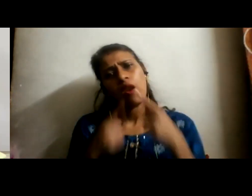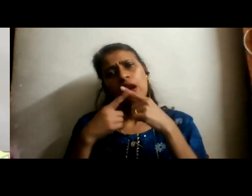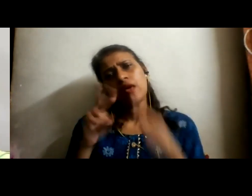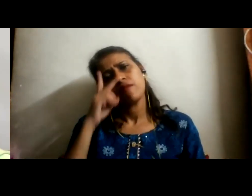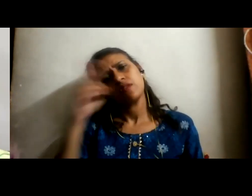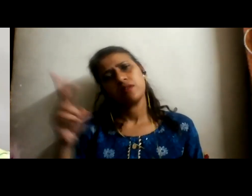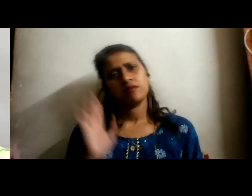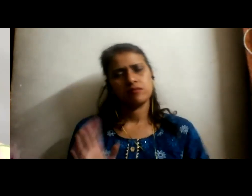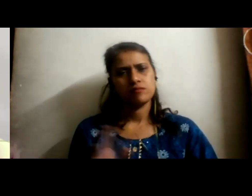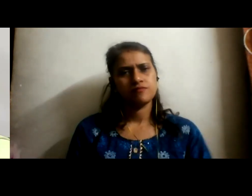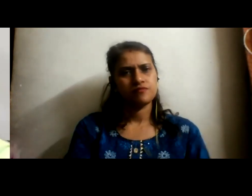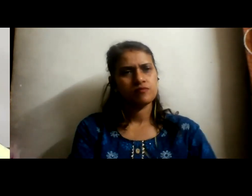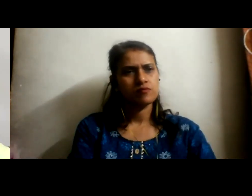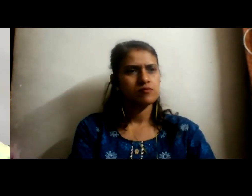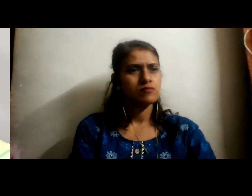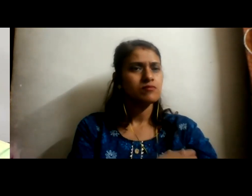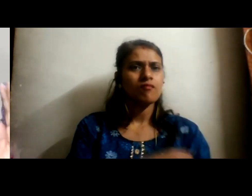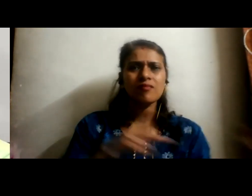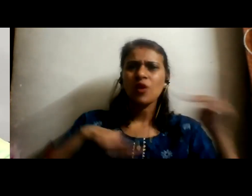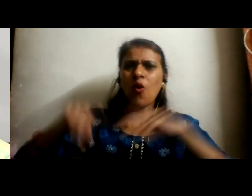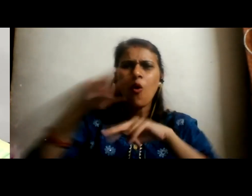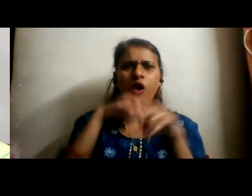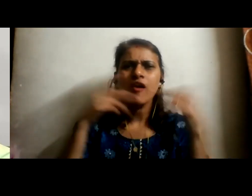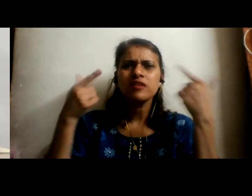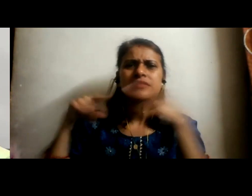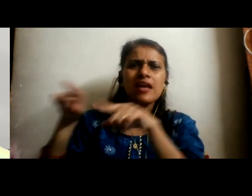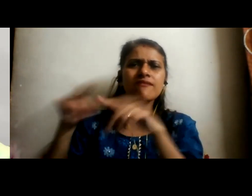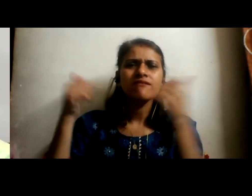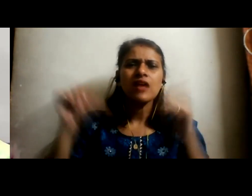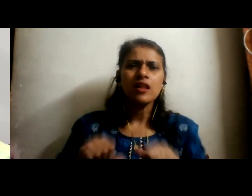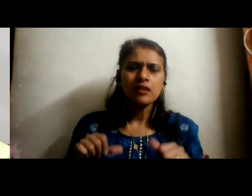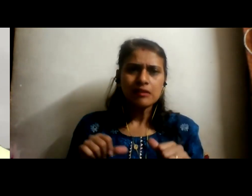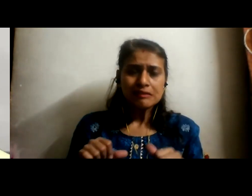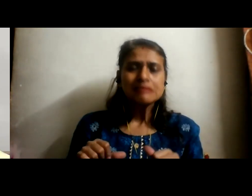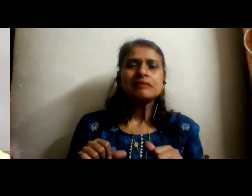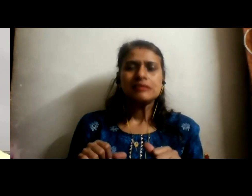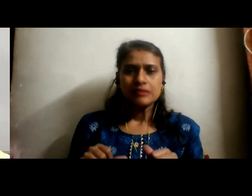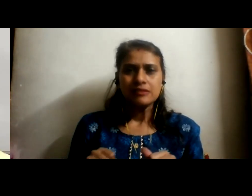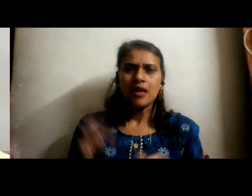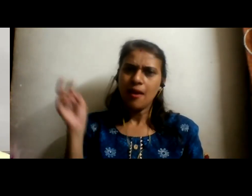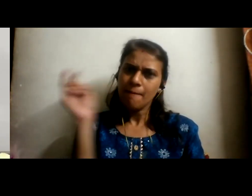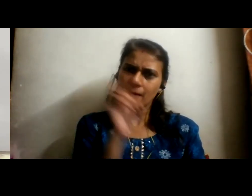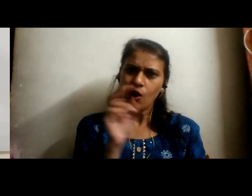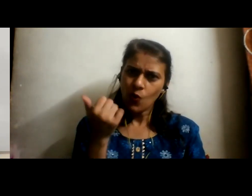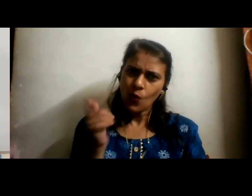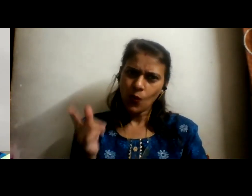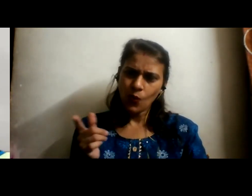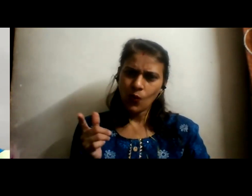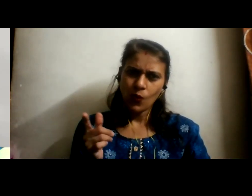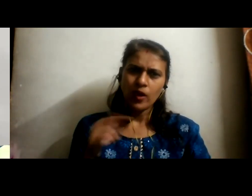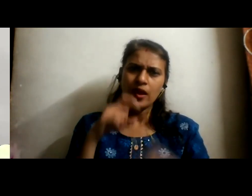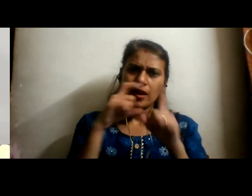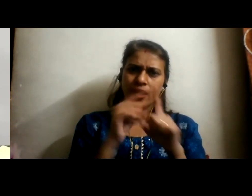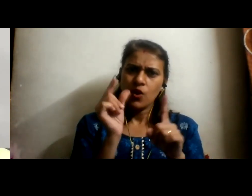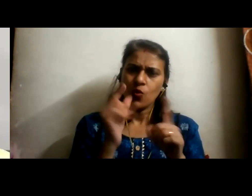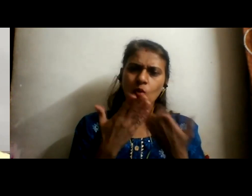जबकि वो मोबिलिटी भी नहीं था इनका खुद का, तो हमने वो भी पूछा कि भाई मेट्रो में जा सकते हैं, ये जाके दिल्ली यूनिवर्सिटी में